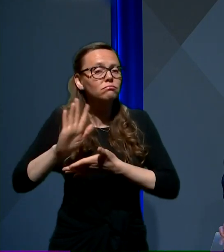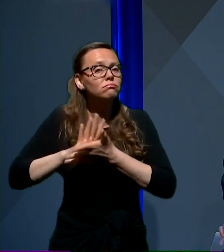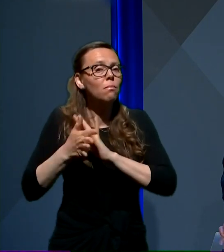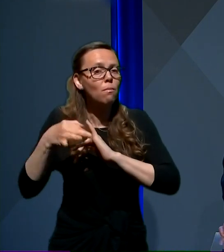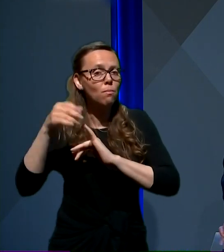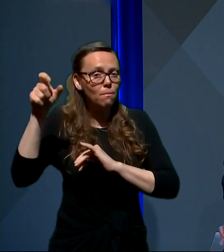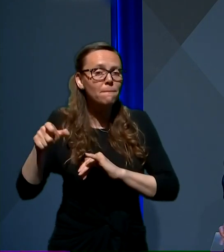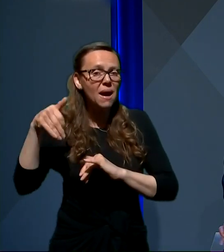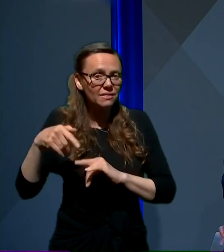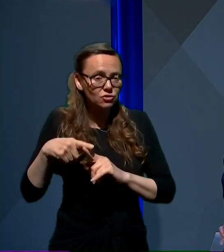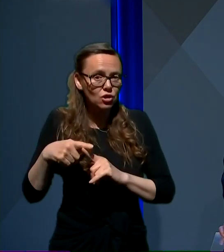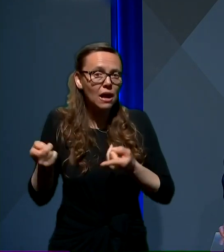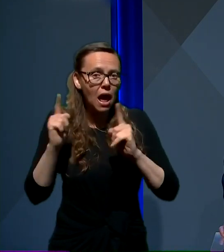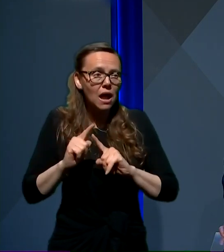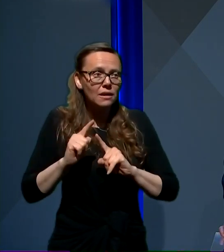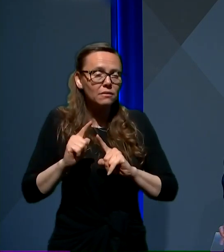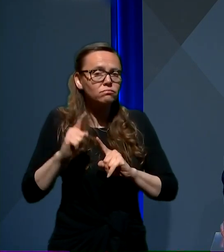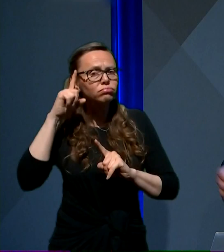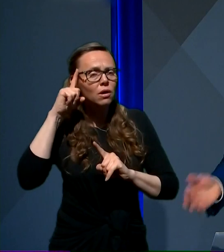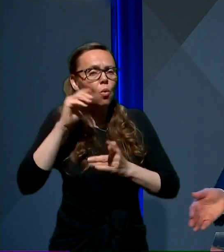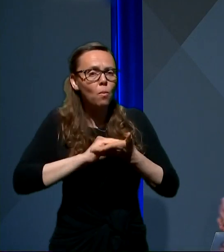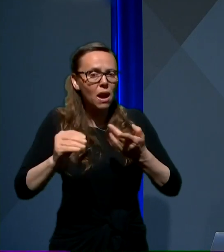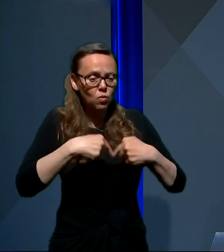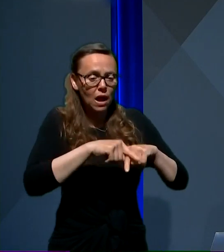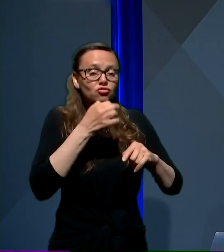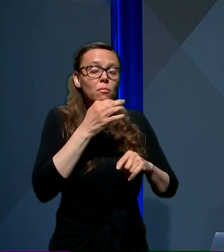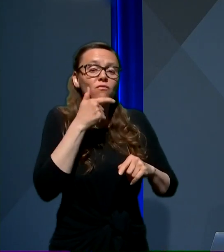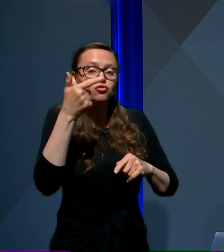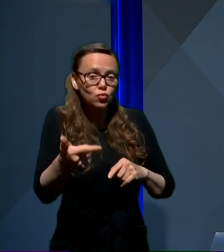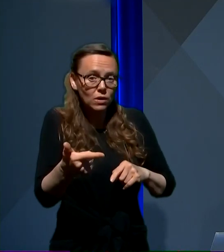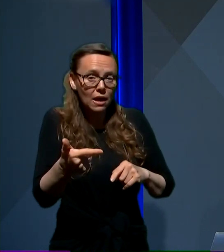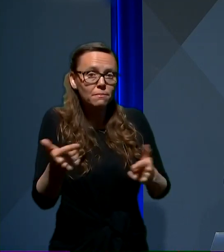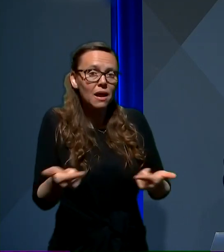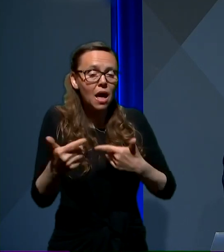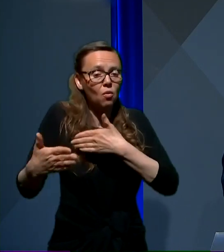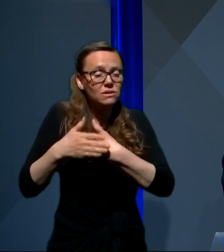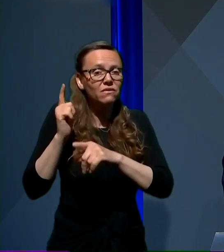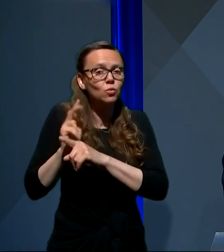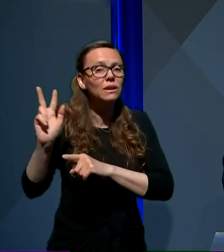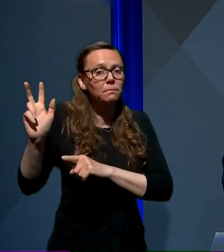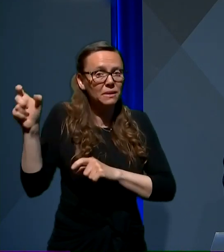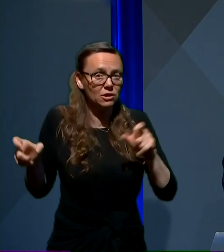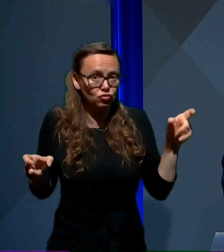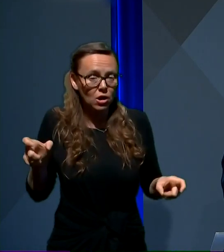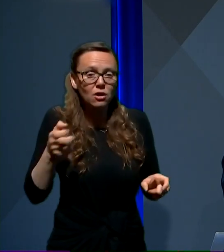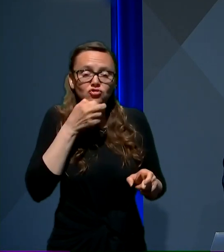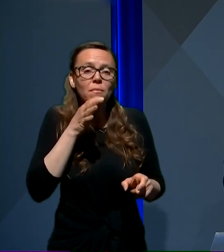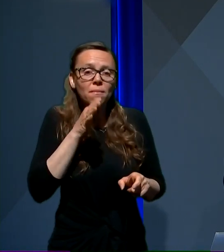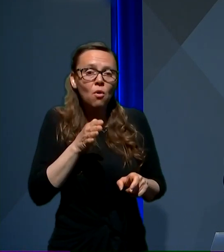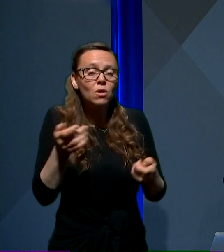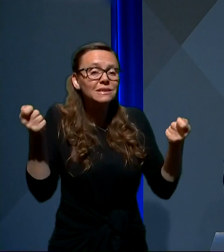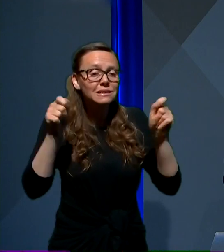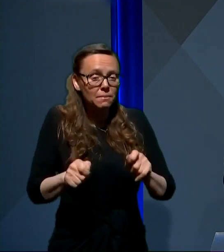v vlogi pooblaščenca. Če bo poroka izvedena na prostem, boste lahko prisotni tudi priči. V primeru, da bo obred potekal v